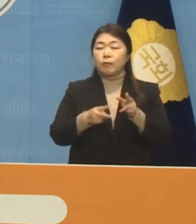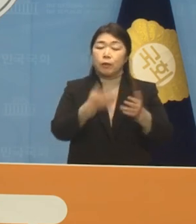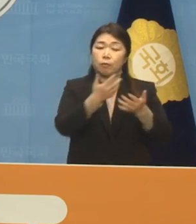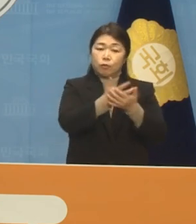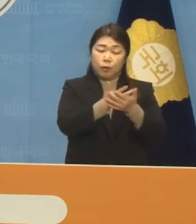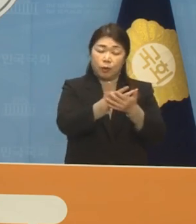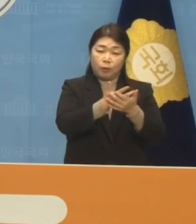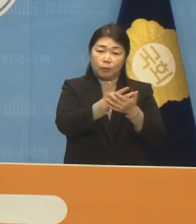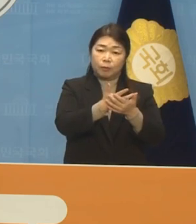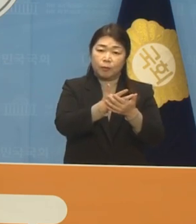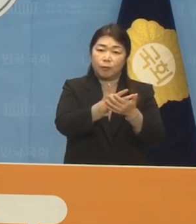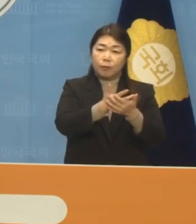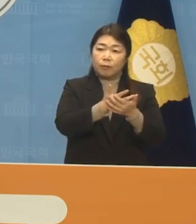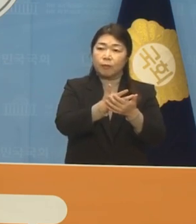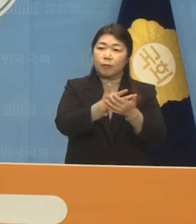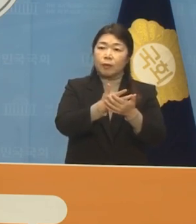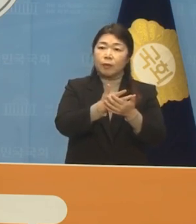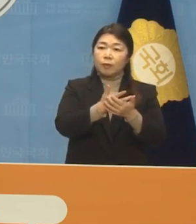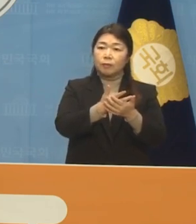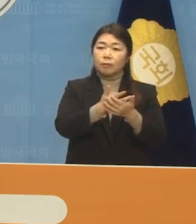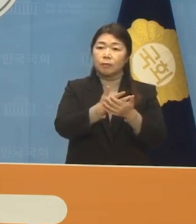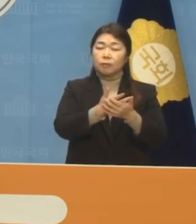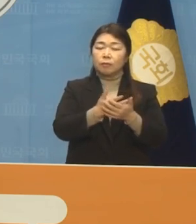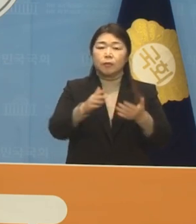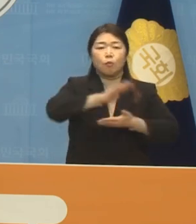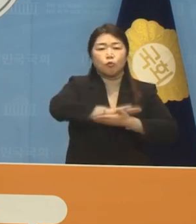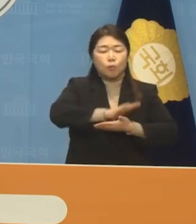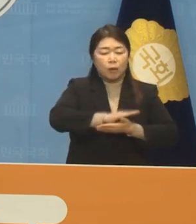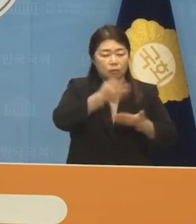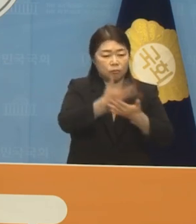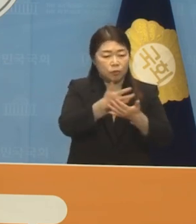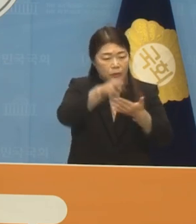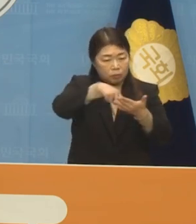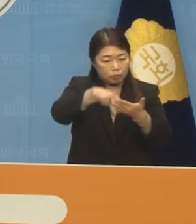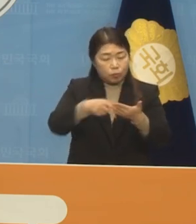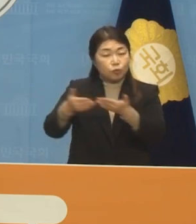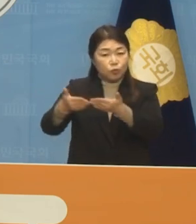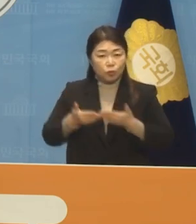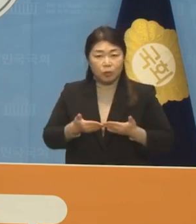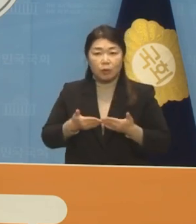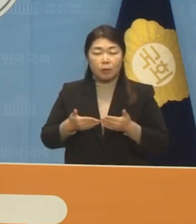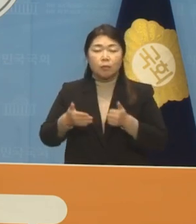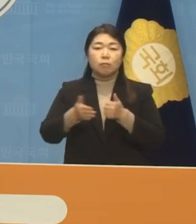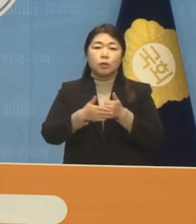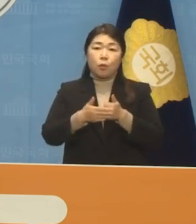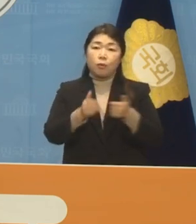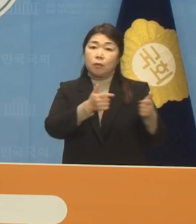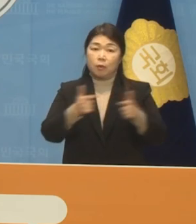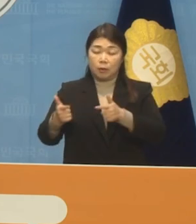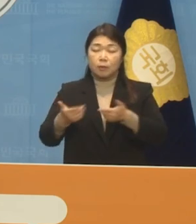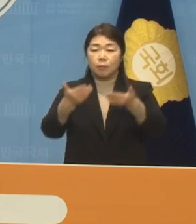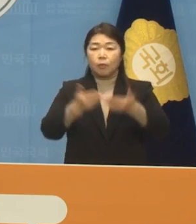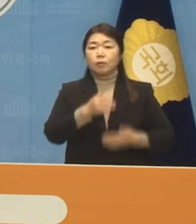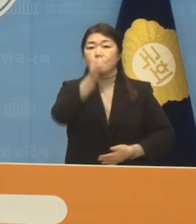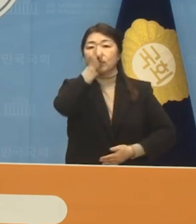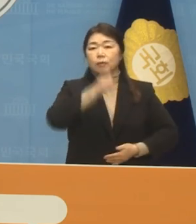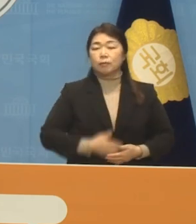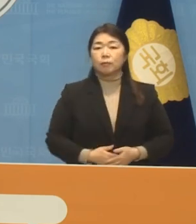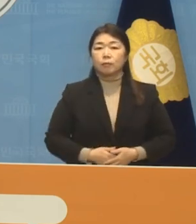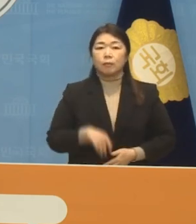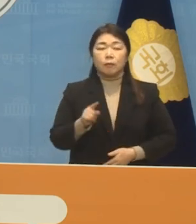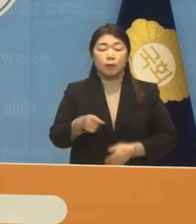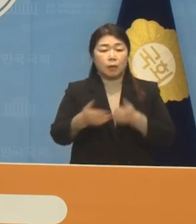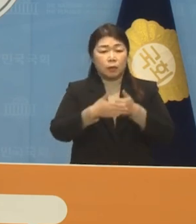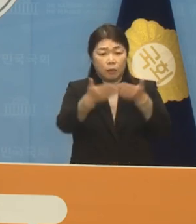문서 출판된 문서를 읽어준다든지 이러한 지원을 받고 있습니다. 이러한 지원이